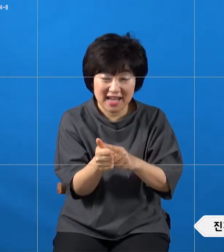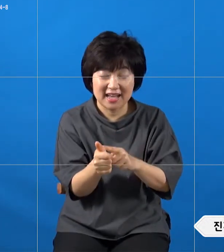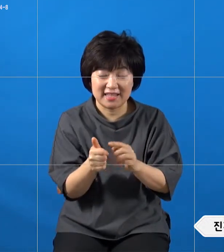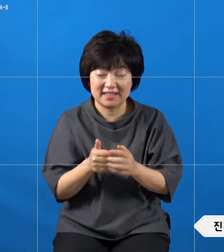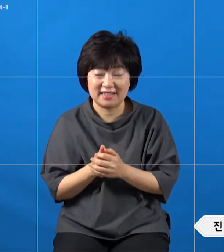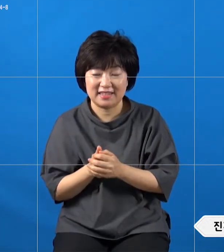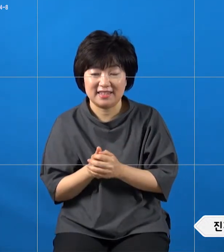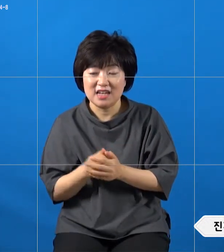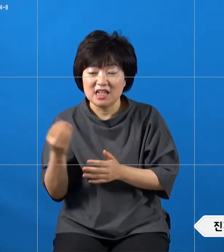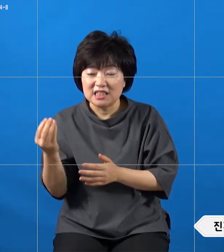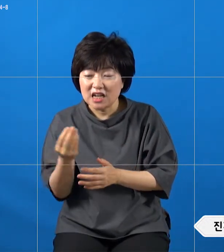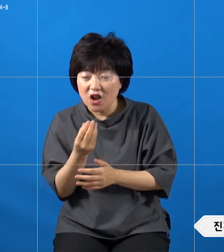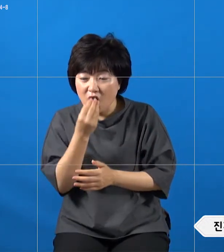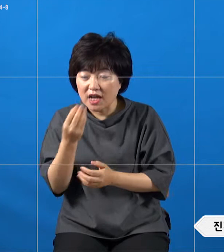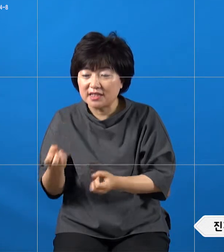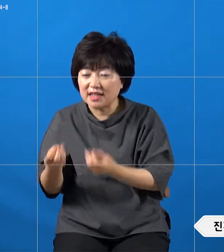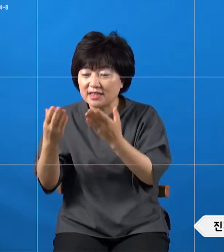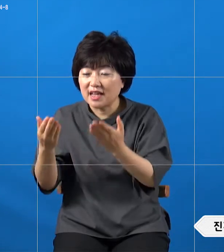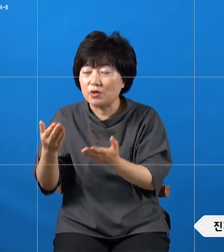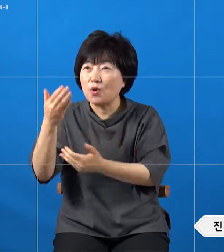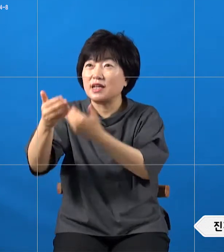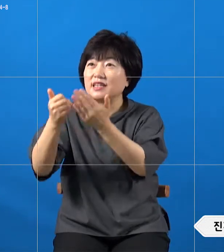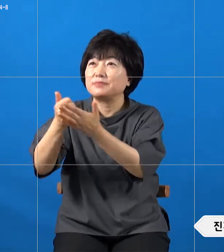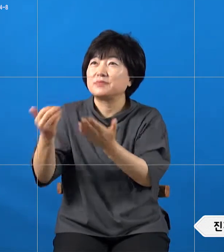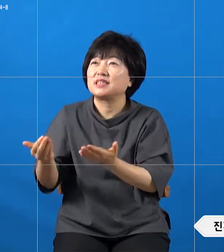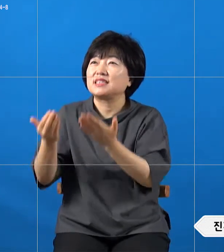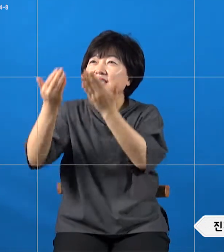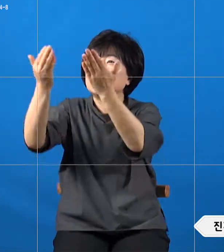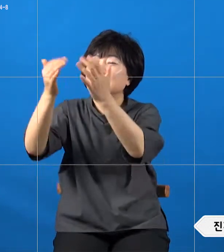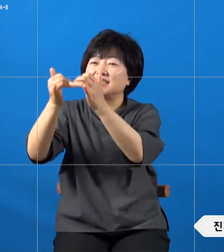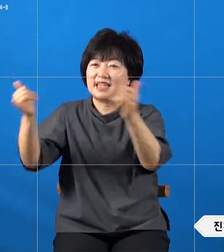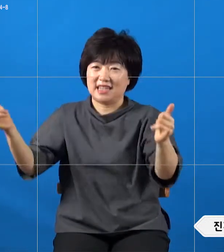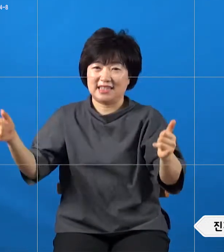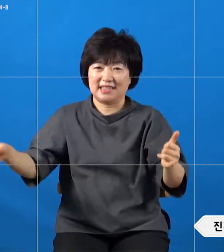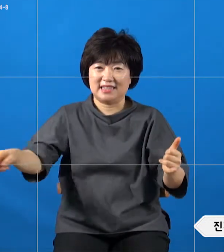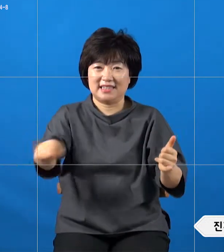신령한 제사로 하나님 앞에 드리는 자들을 향해